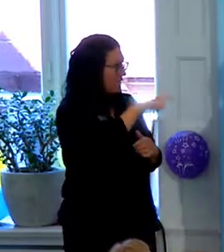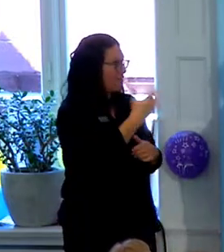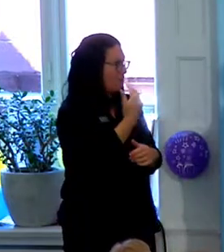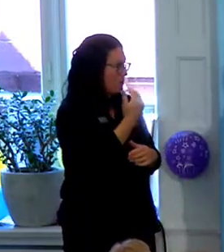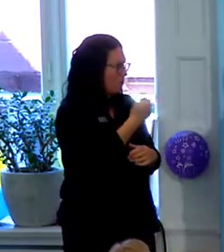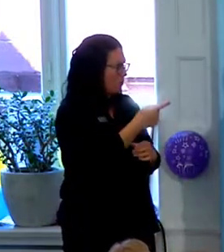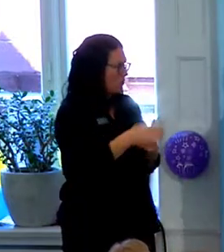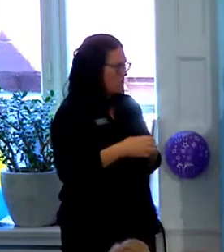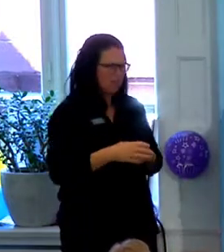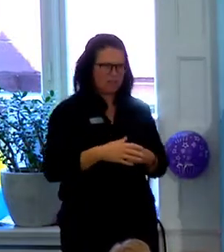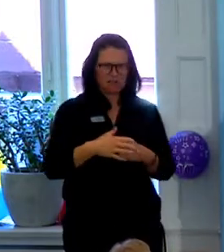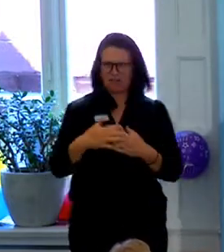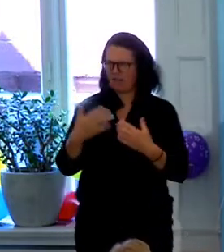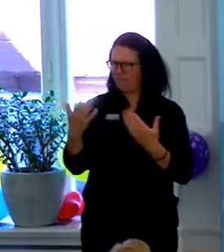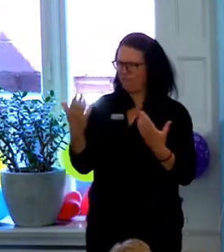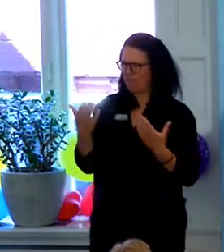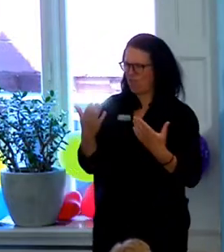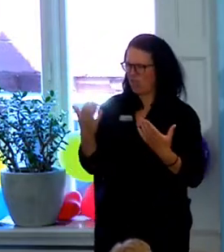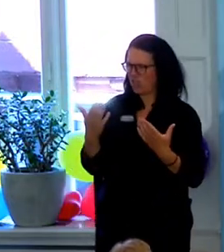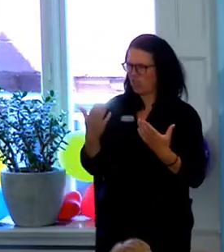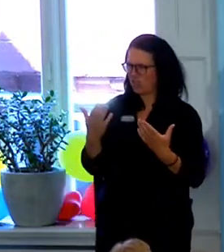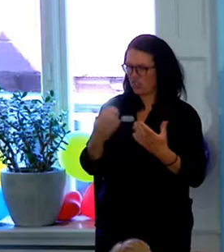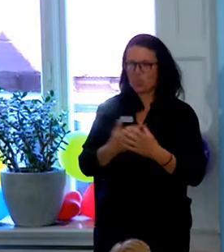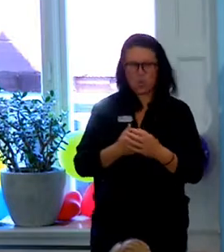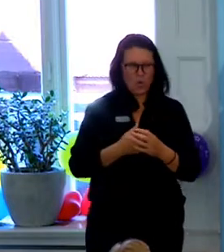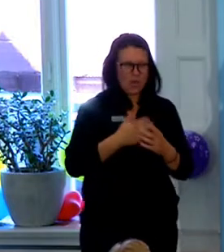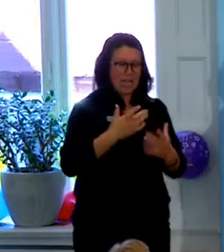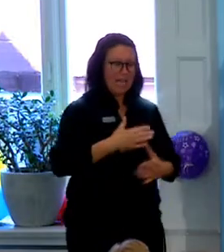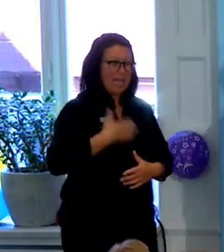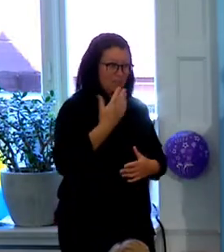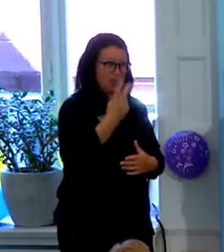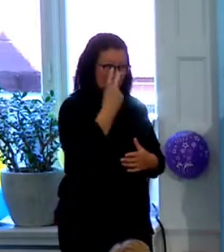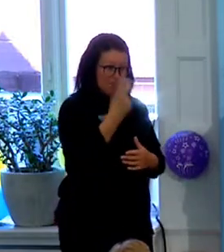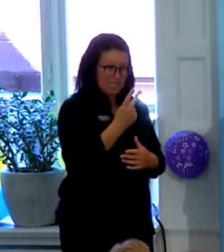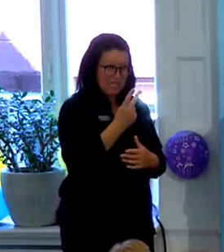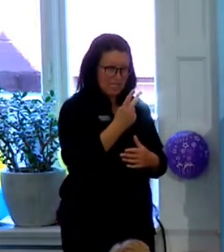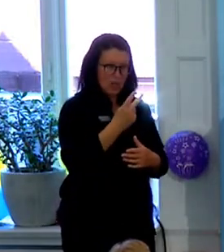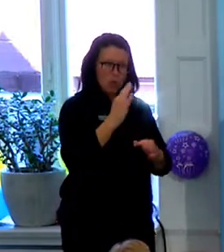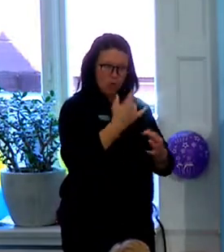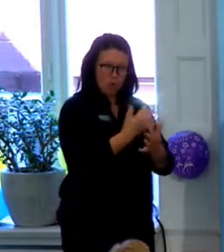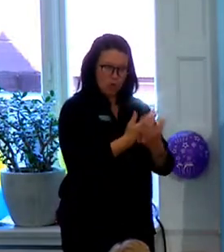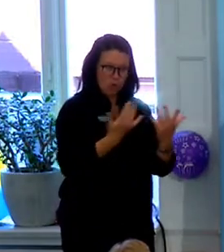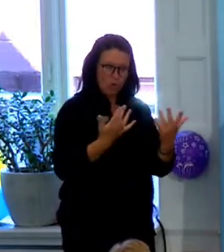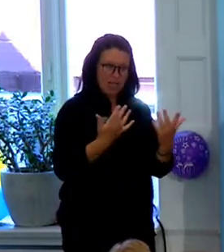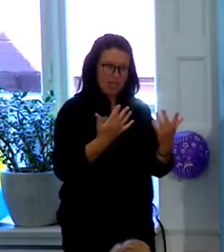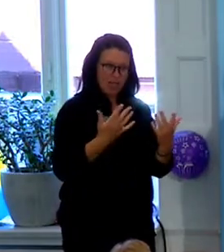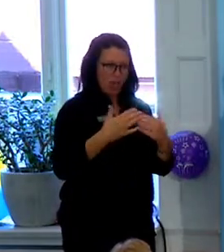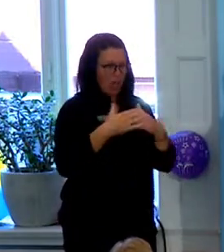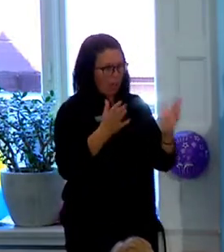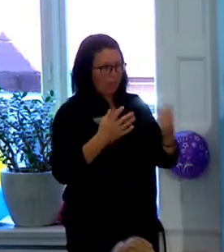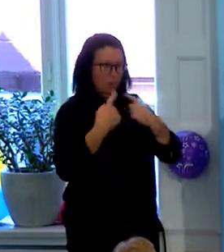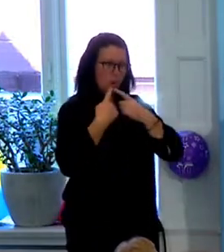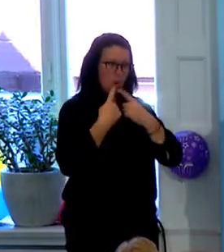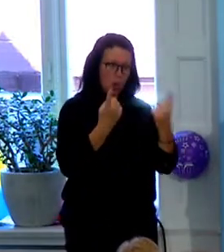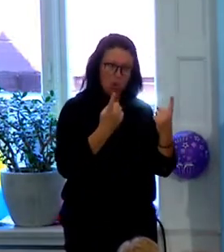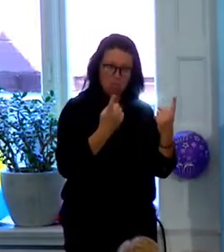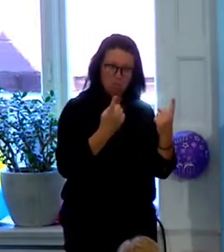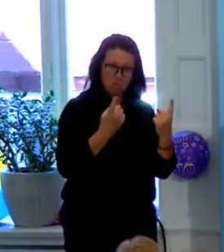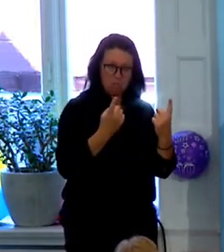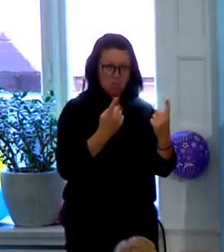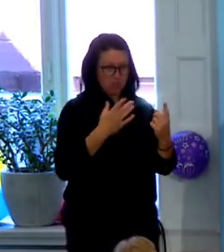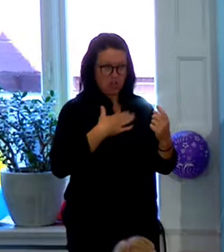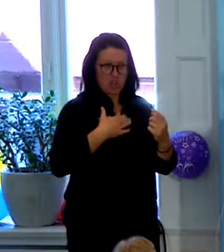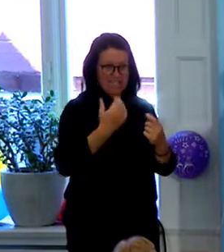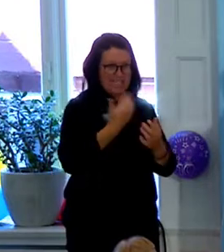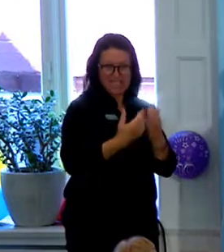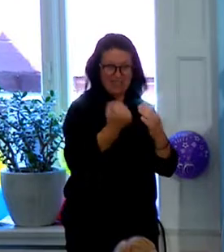tidigare? Och vad var det? Ja, det var att det är skrämmande att se hur många som öppet talar om att jag ska gå upp på det här.